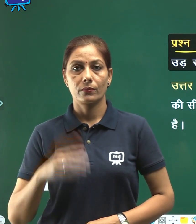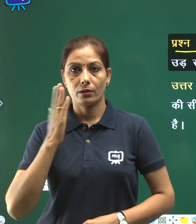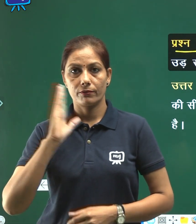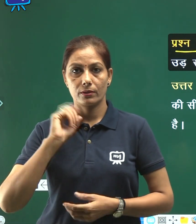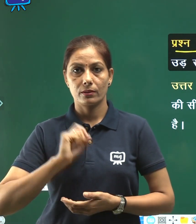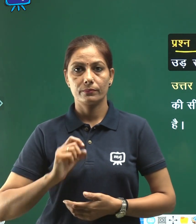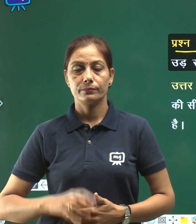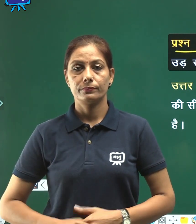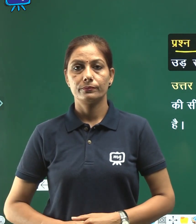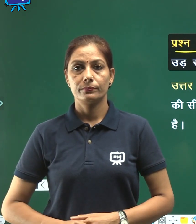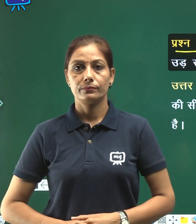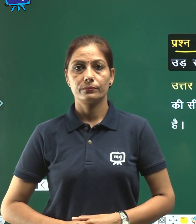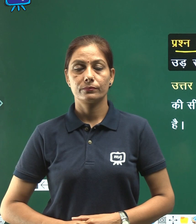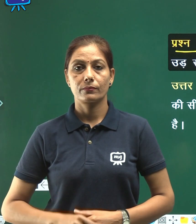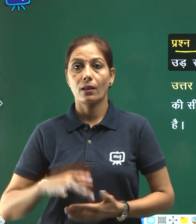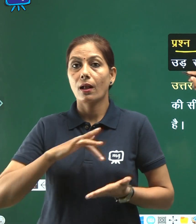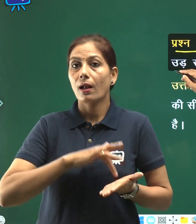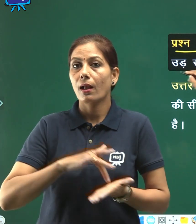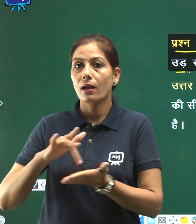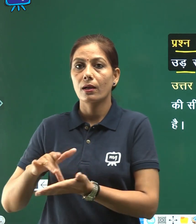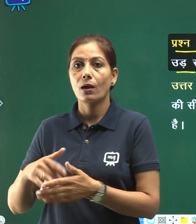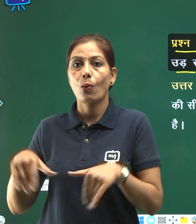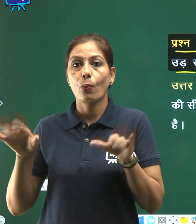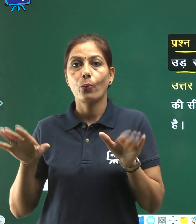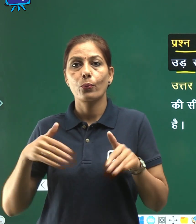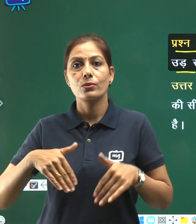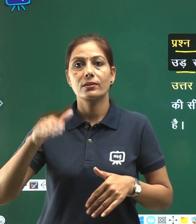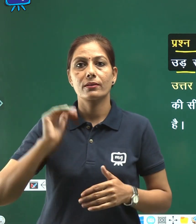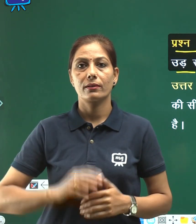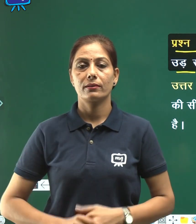कविता कहां कहां उड़ सकती है?